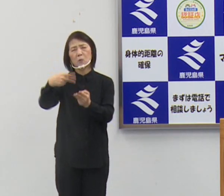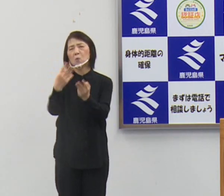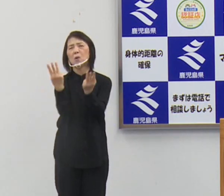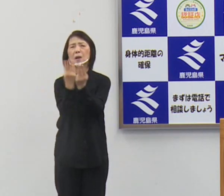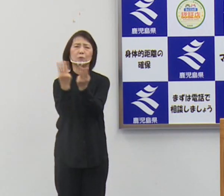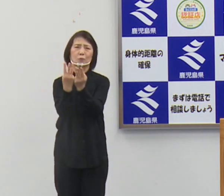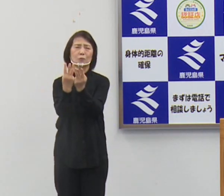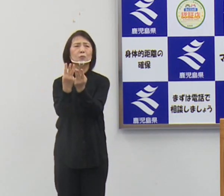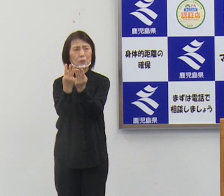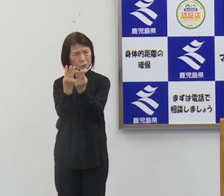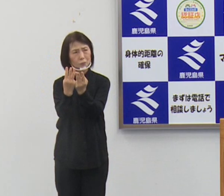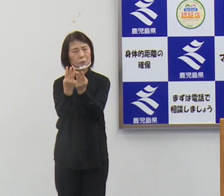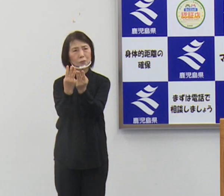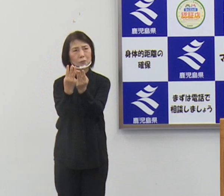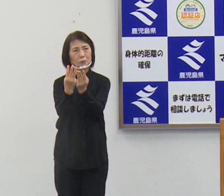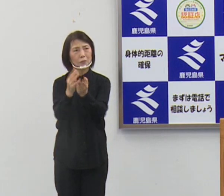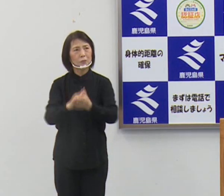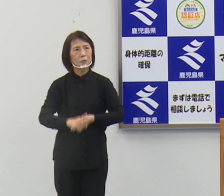分かりました。